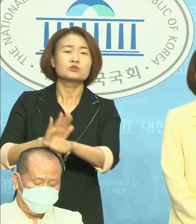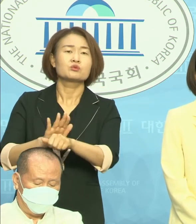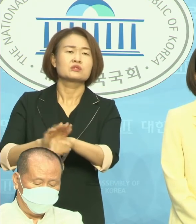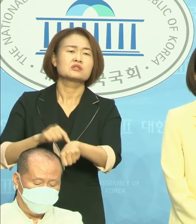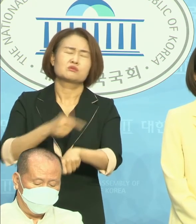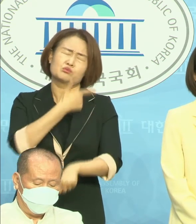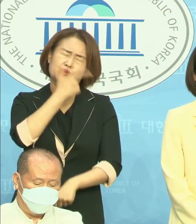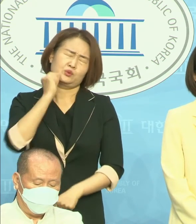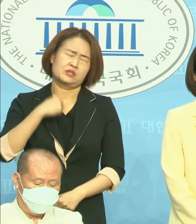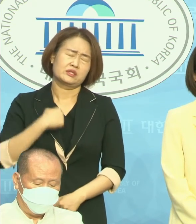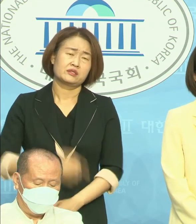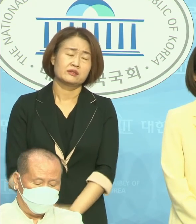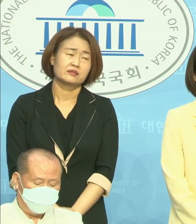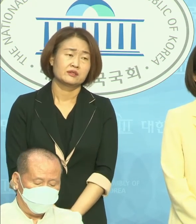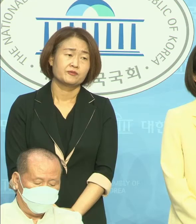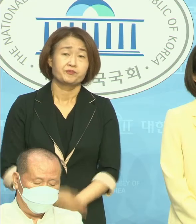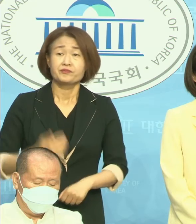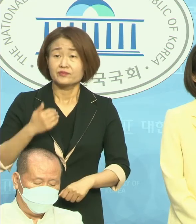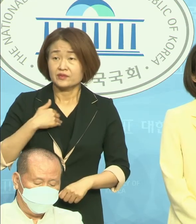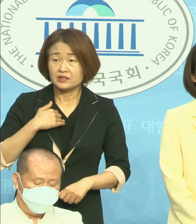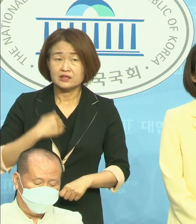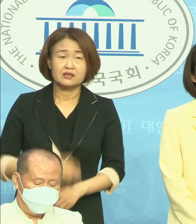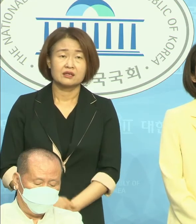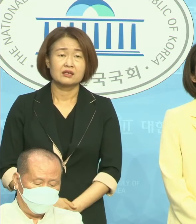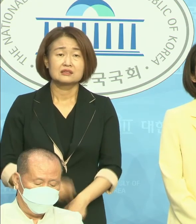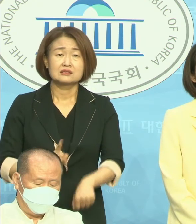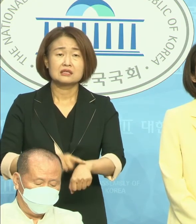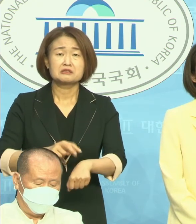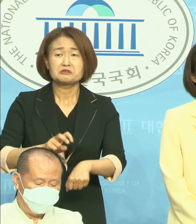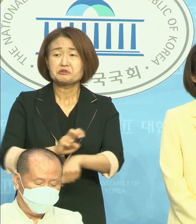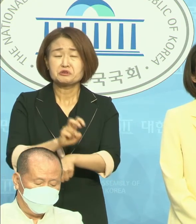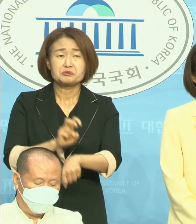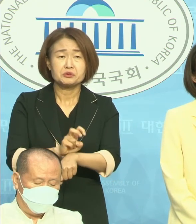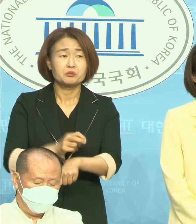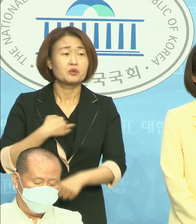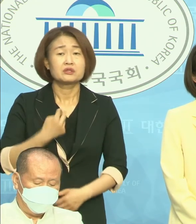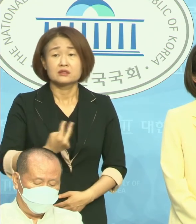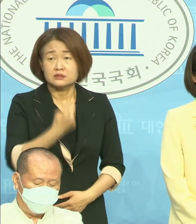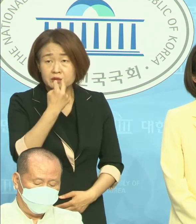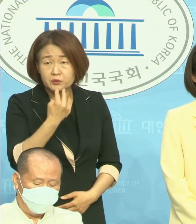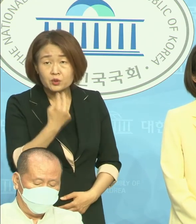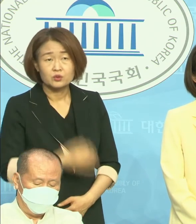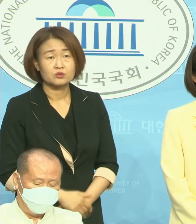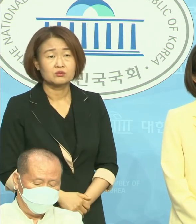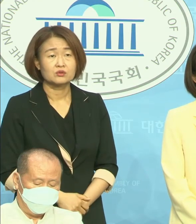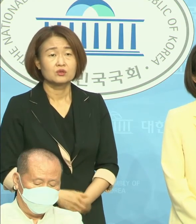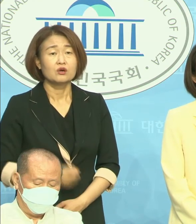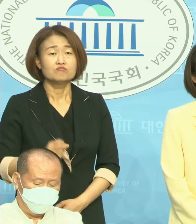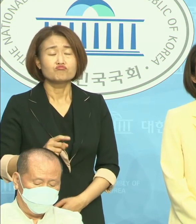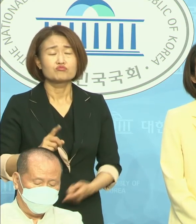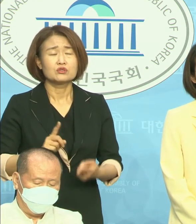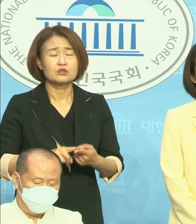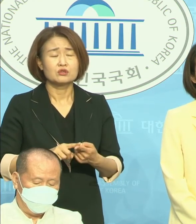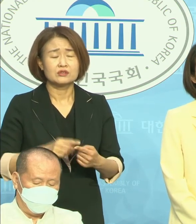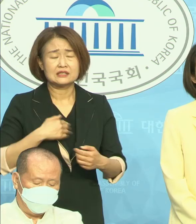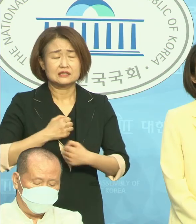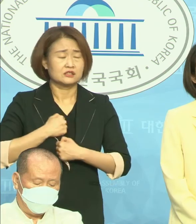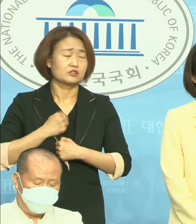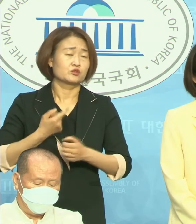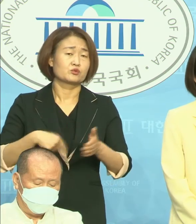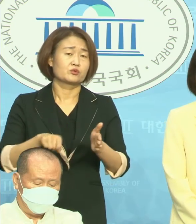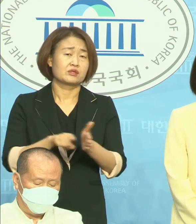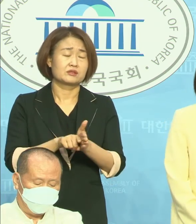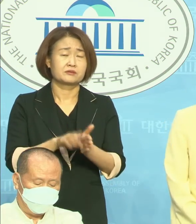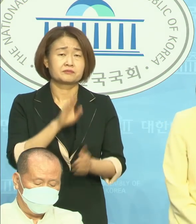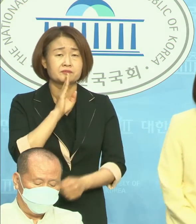부족하다 나에게 20시간 말 동료는 내 50명과 존엄을 지키기 위한 당연한 것이다